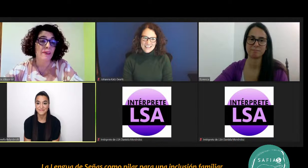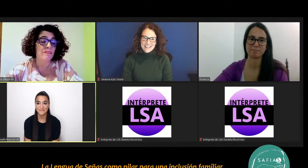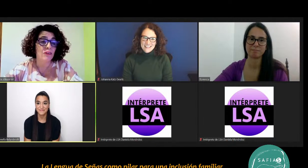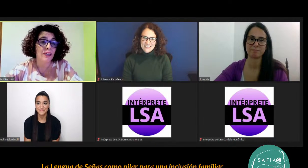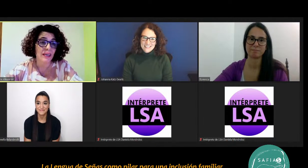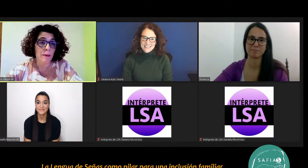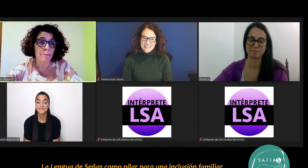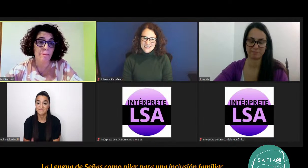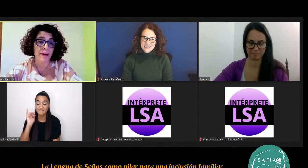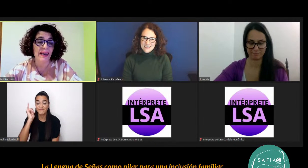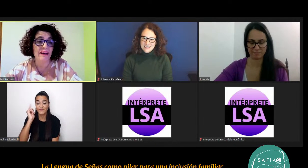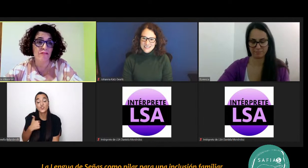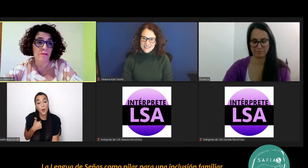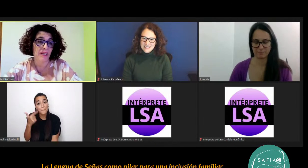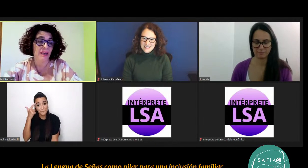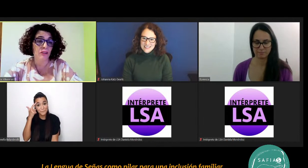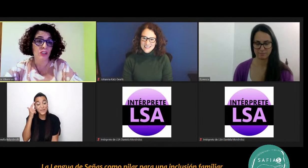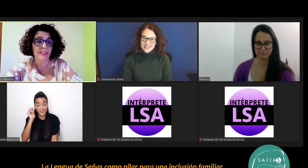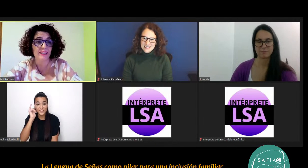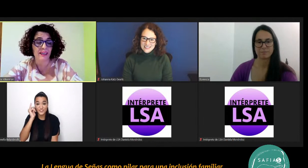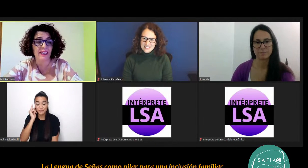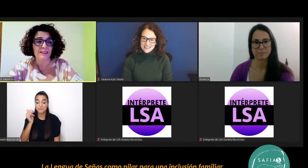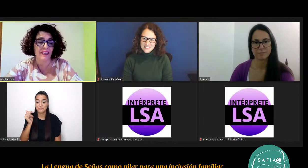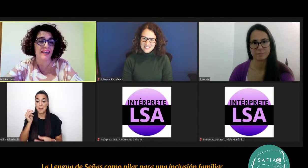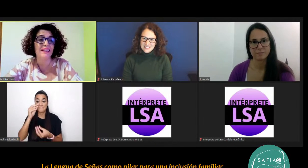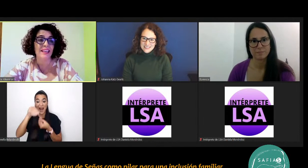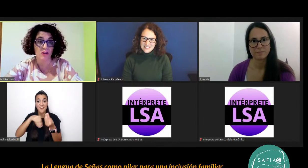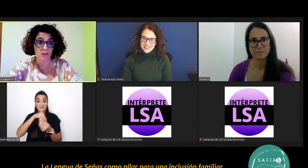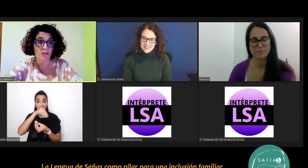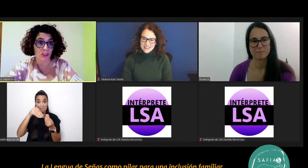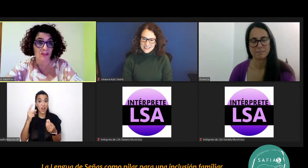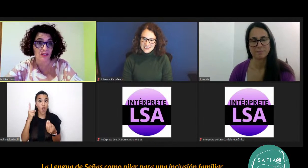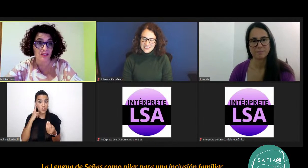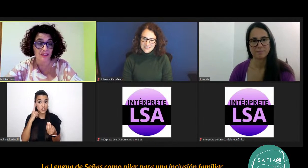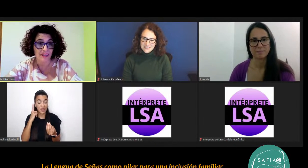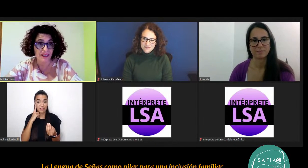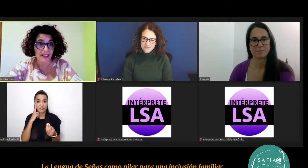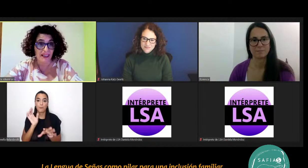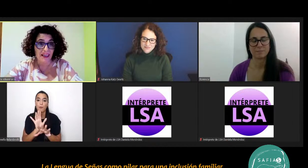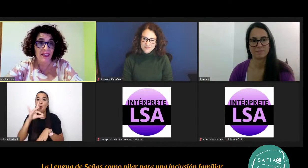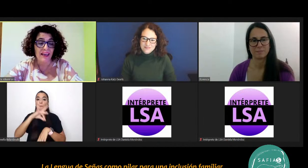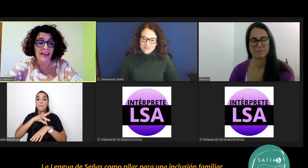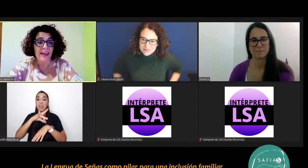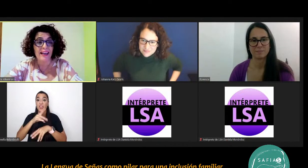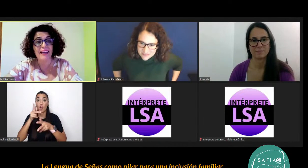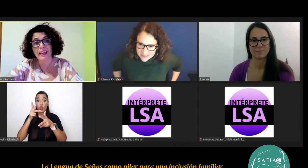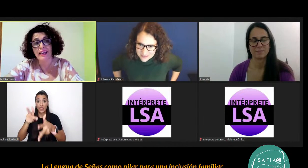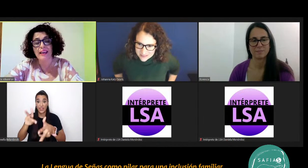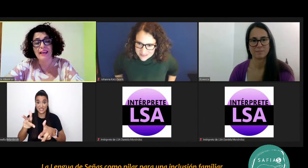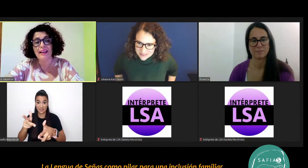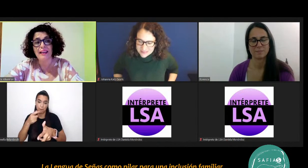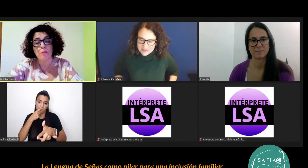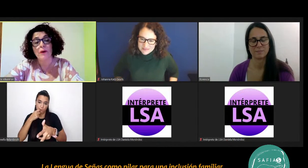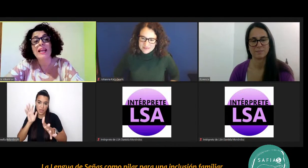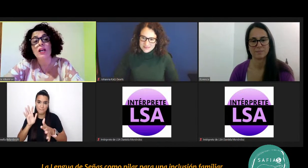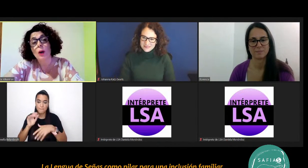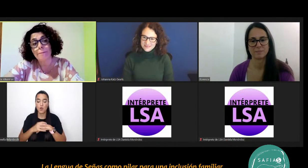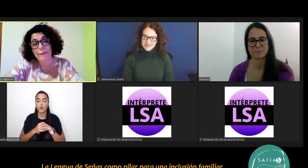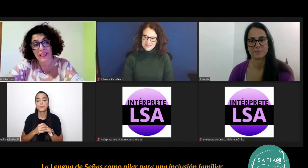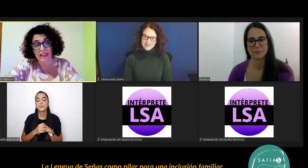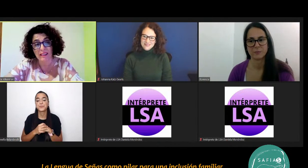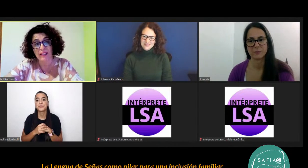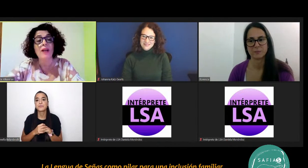Lo que pienso es que para la familia oyente que tiene el diagnóstico, el que le pone